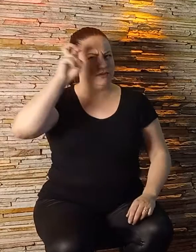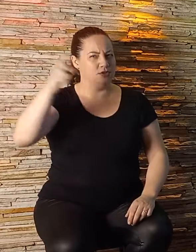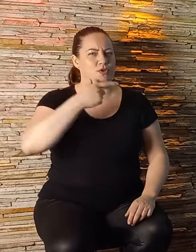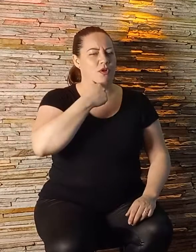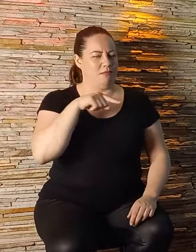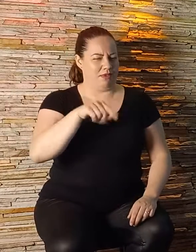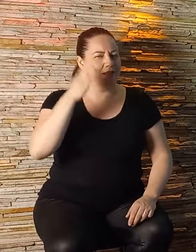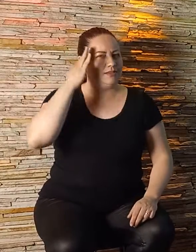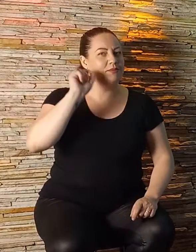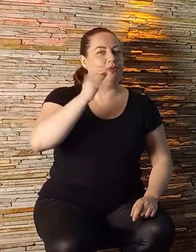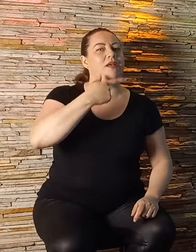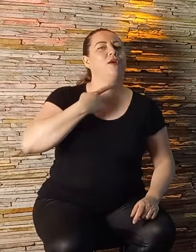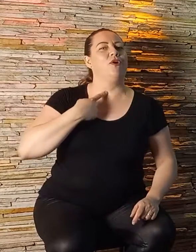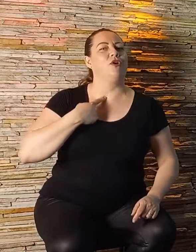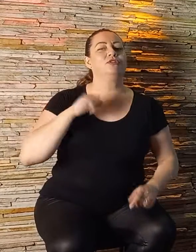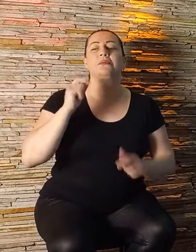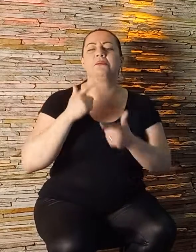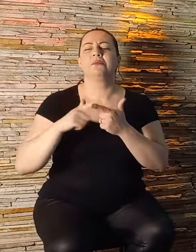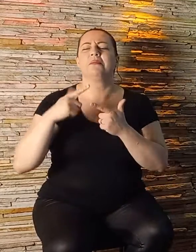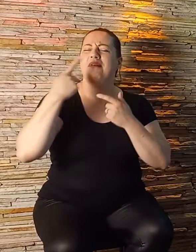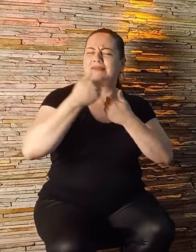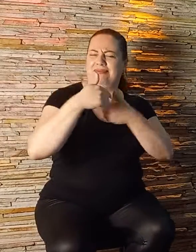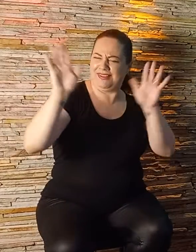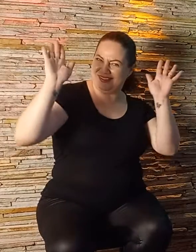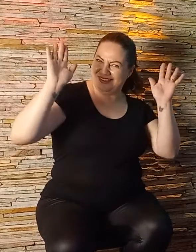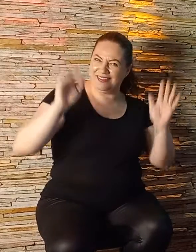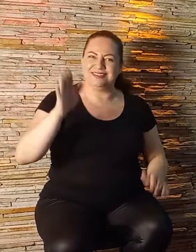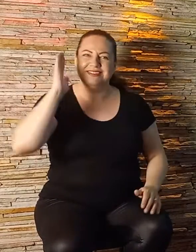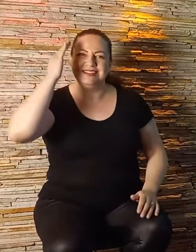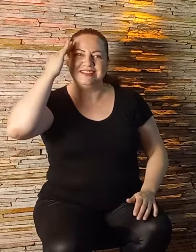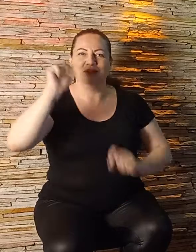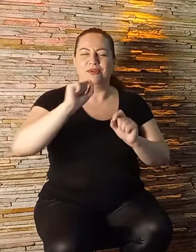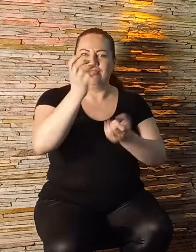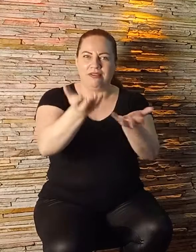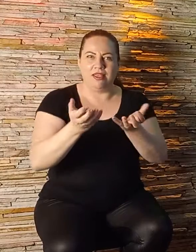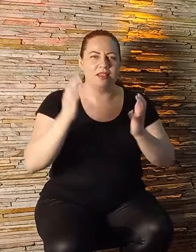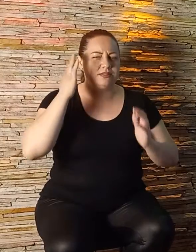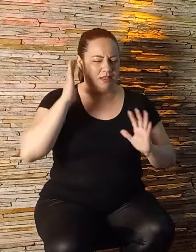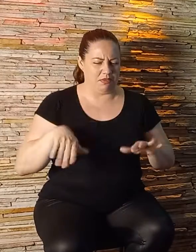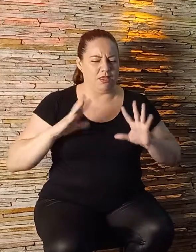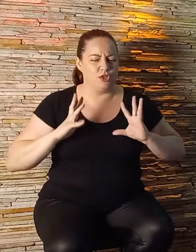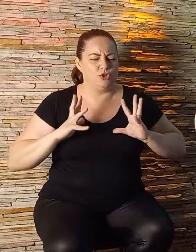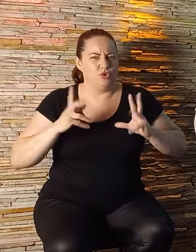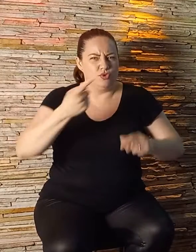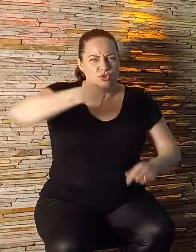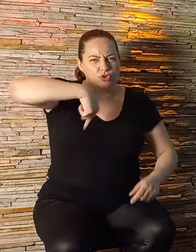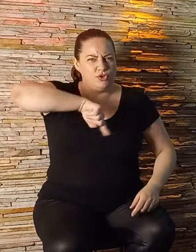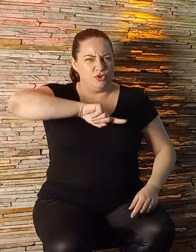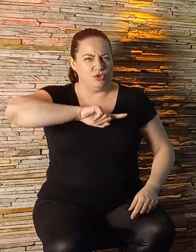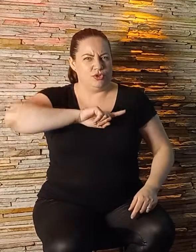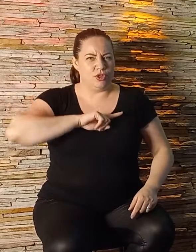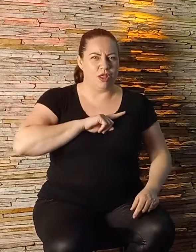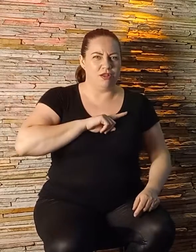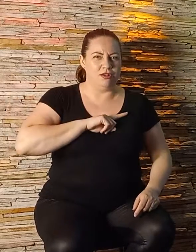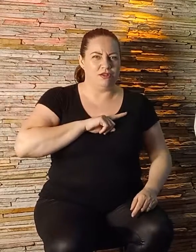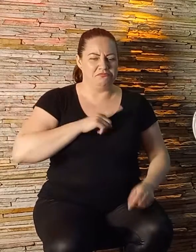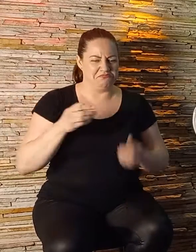sabe de quem ela gosta do que ela gosta o problema é dele já sabe o que quer sabia é tudo nosso e nada deles'